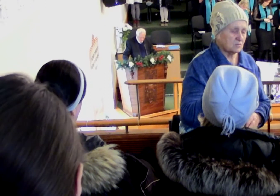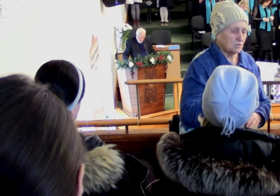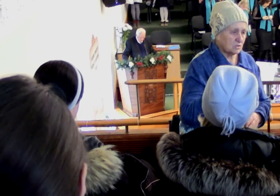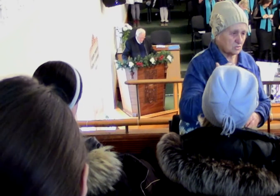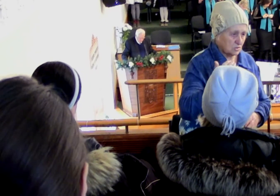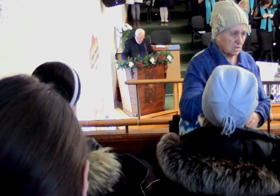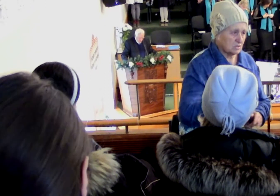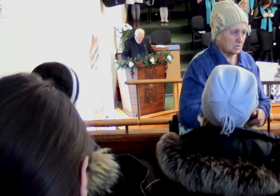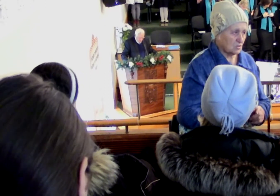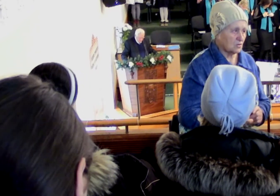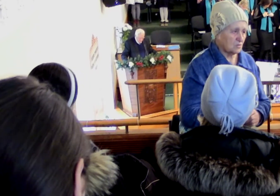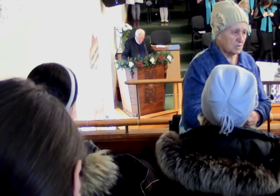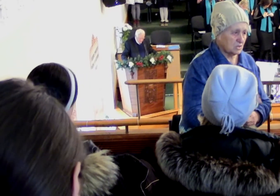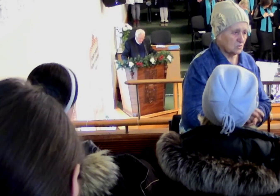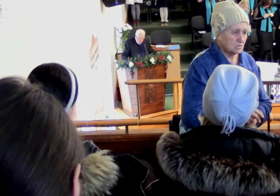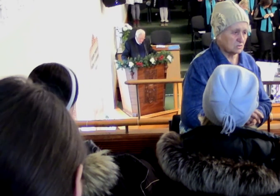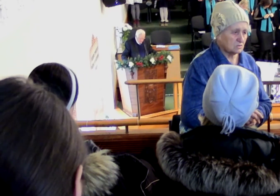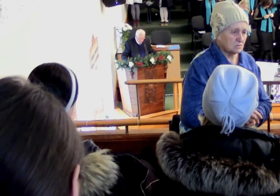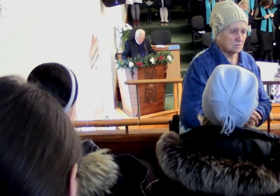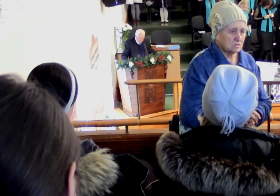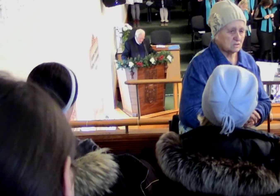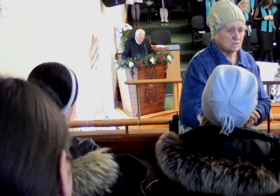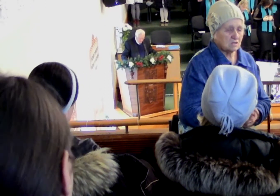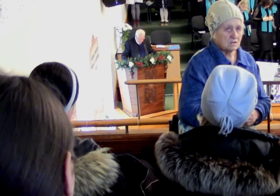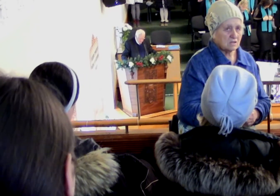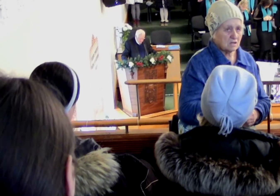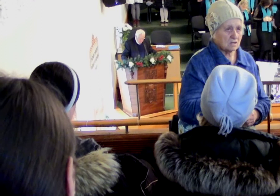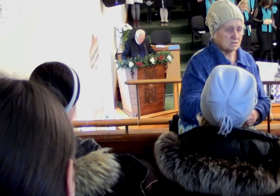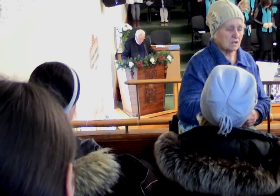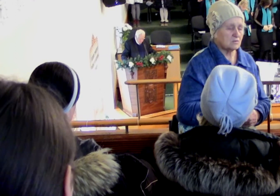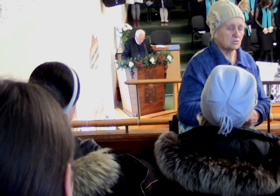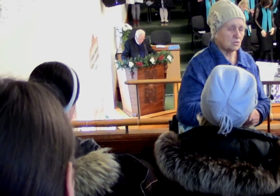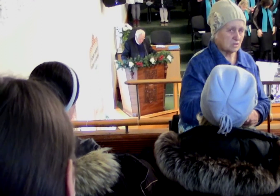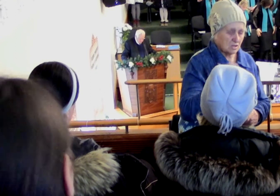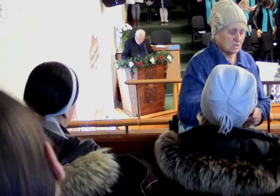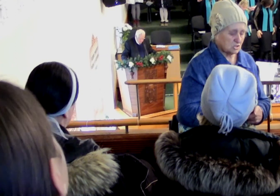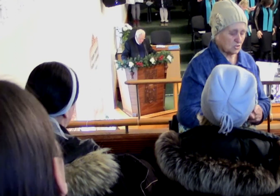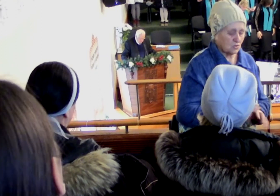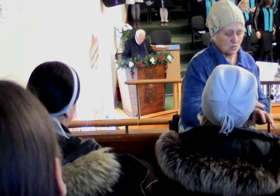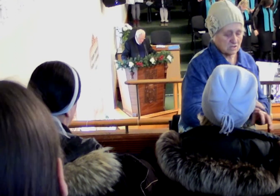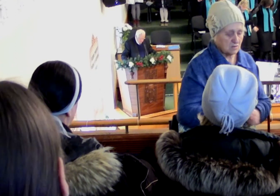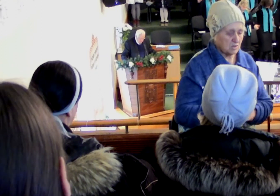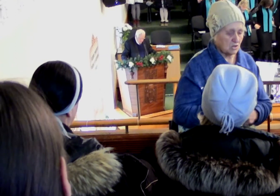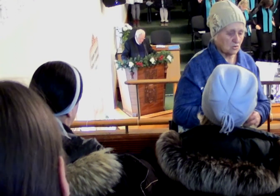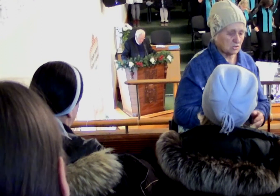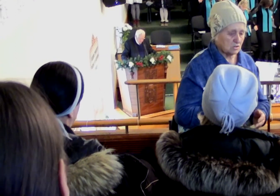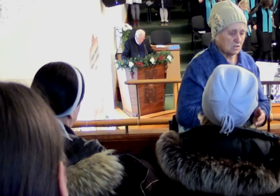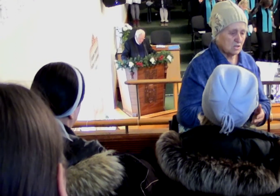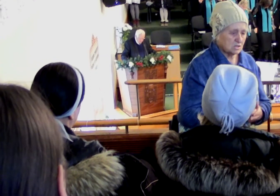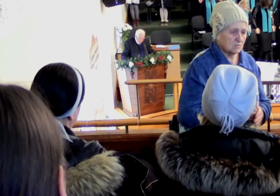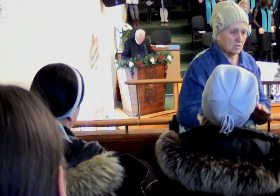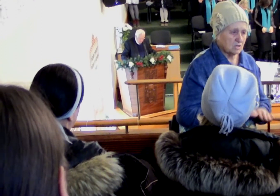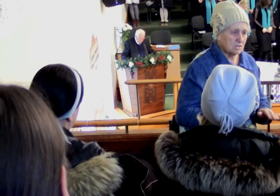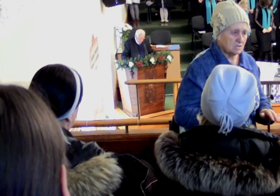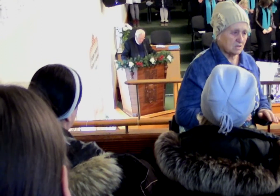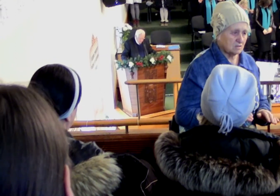Ты пришествие. Мы знаем, что скоро Ты Церковь возьмешь. Возьмешь тех, которые стали детьми Твоими.